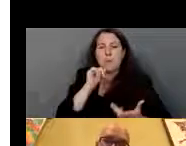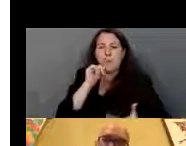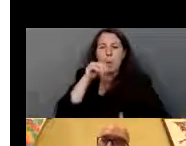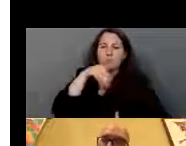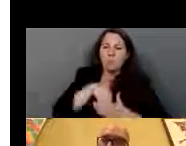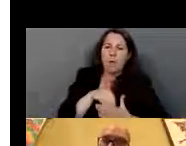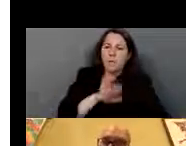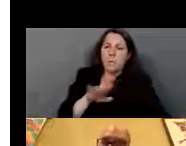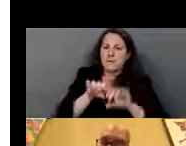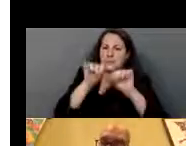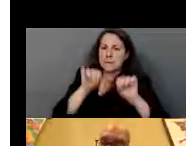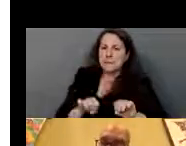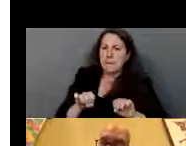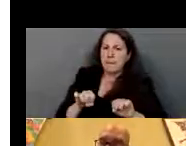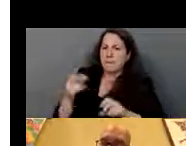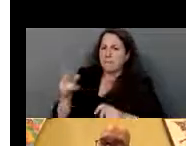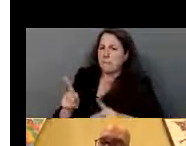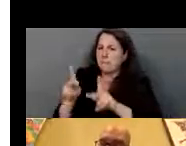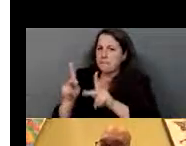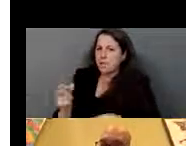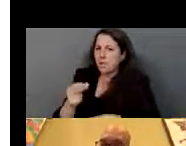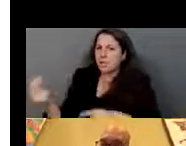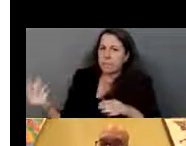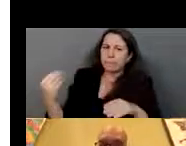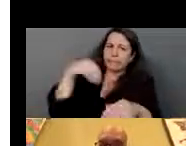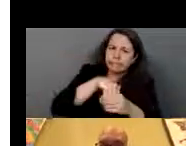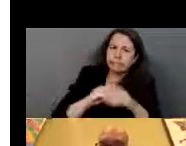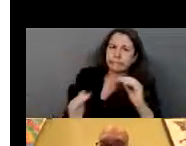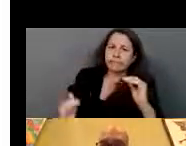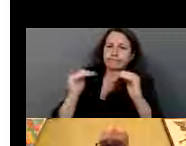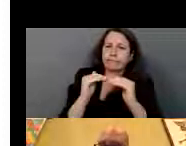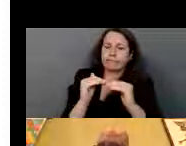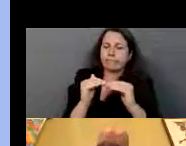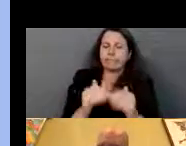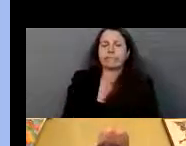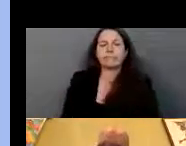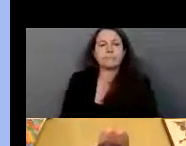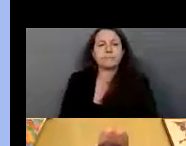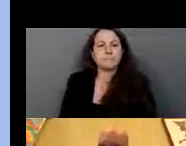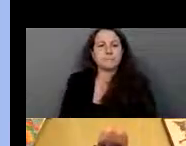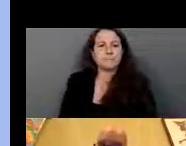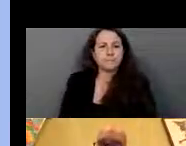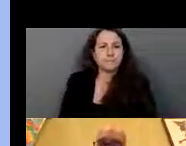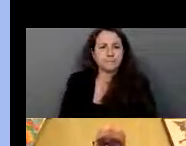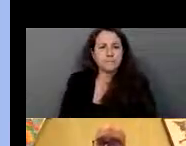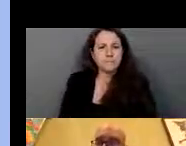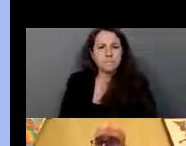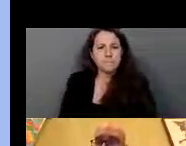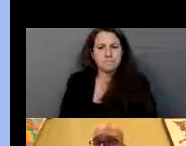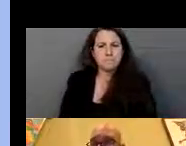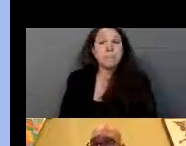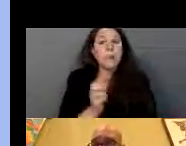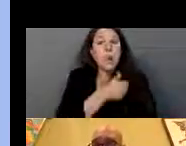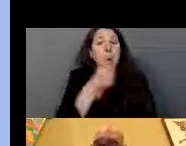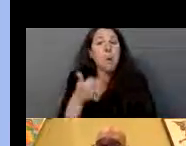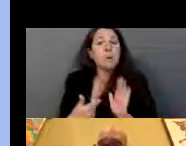handicapées, dans les efforts d'adaptation puis de réponse aux événements climatiques sévères. Je vais vous donner quelques